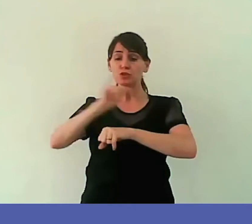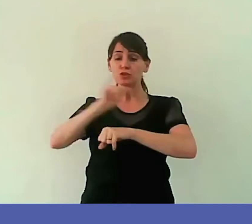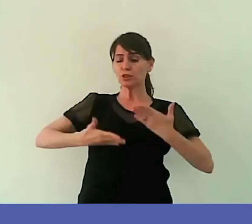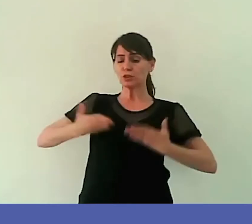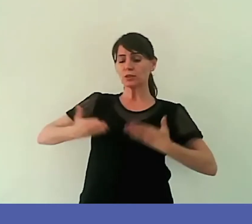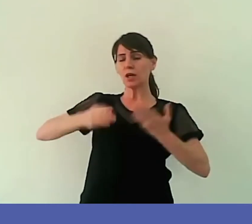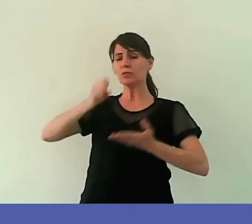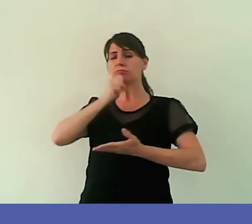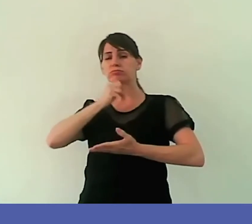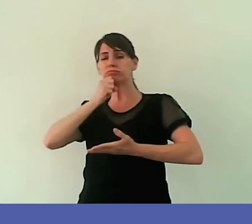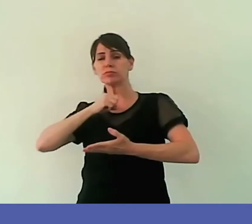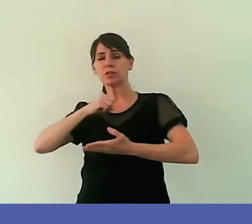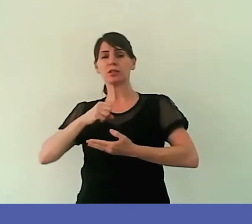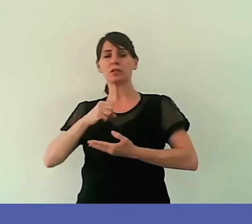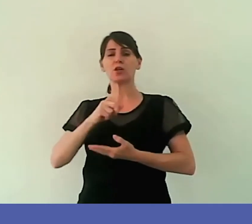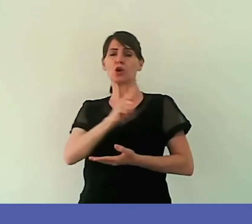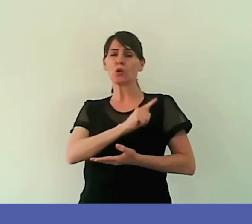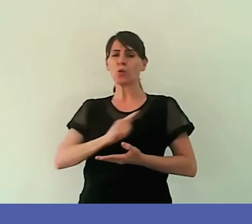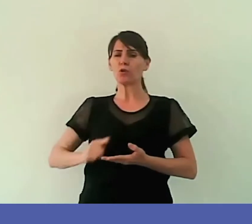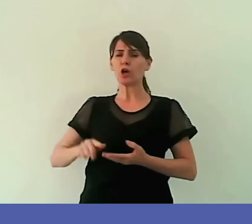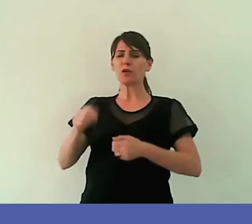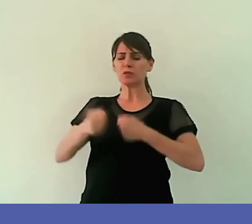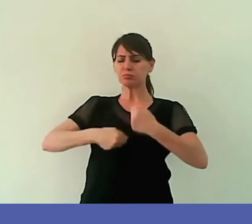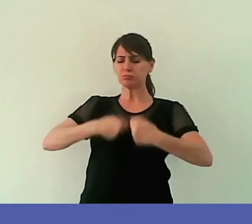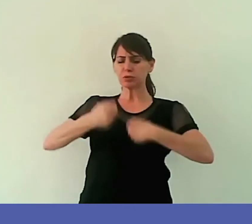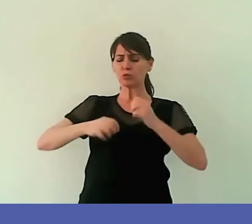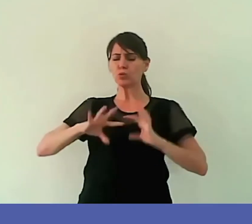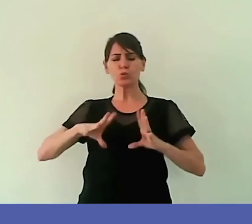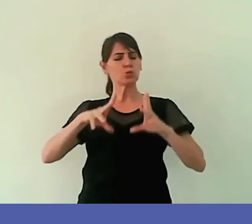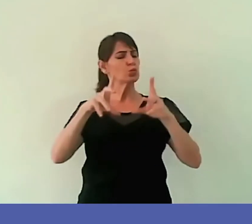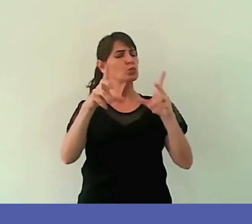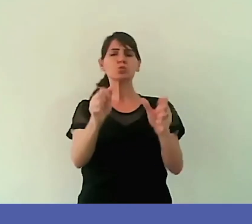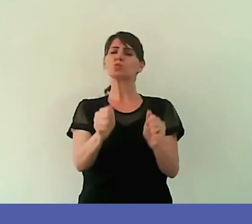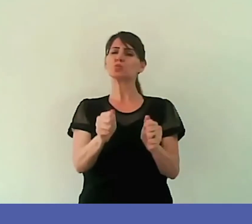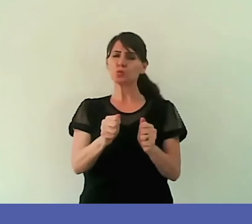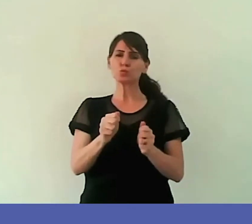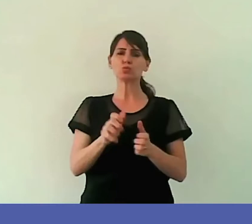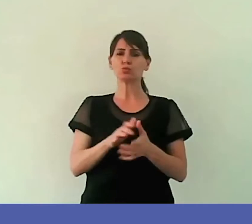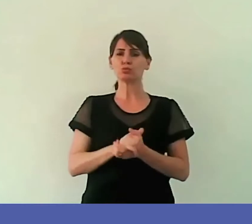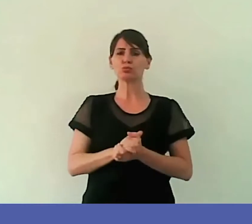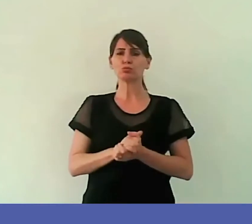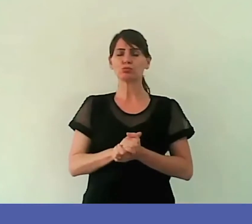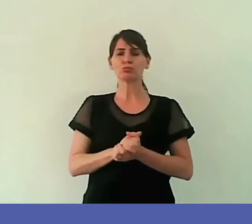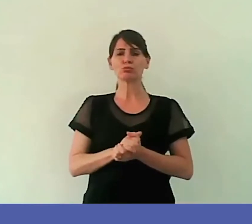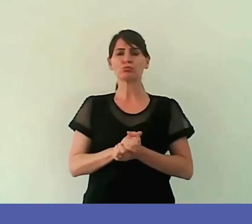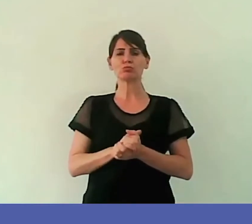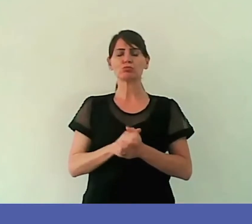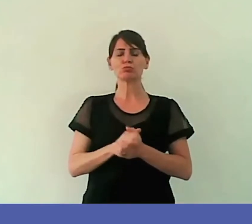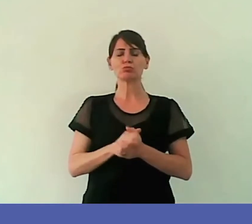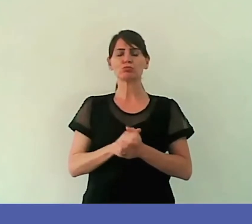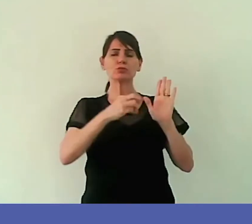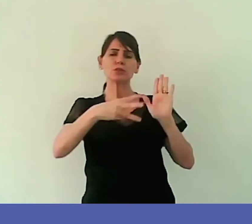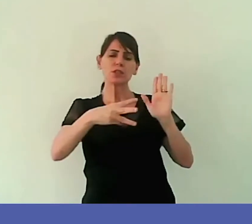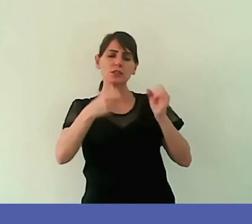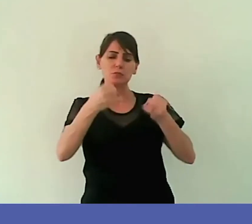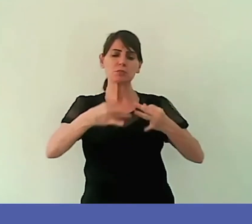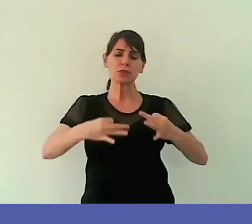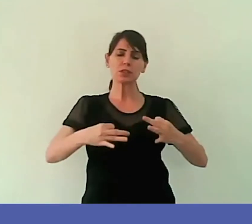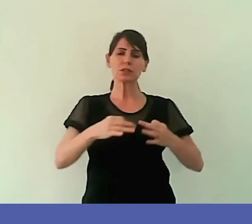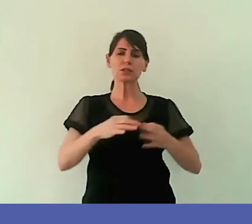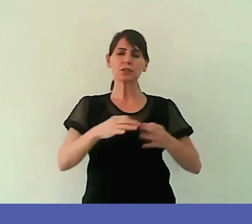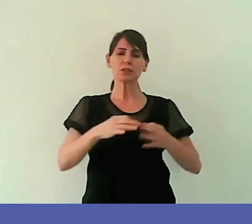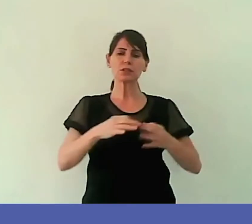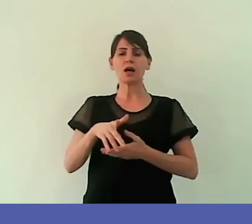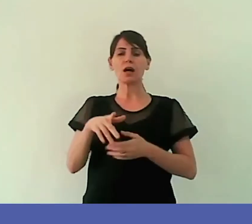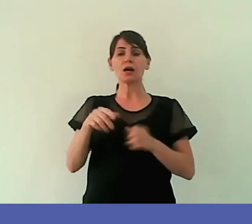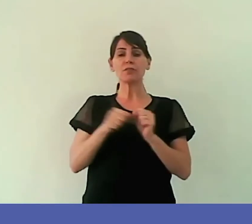que governava tudo o que possuía, né? Aí no versículo 3 diz assim: para que eu te faça